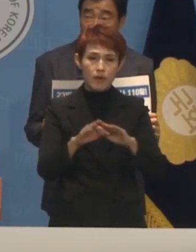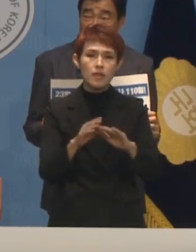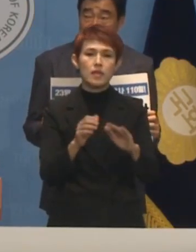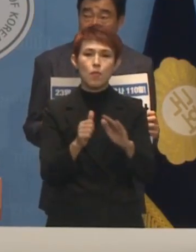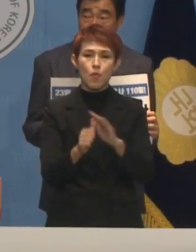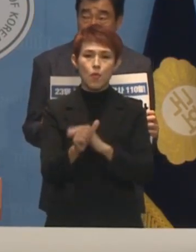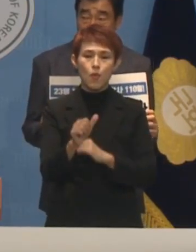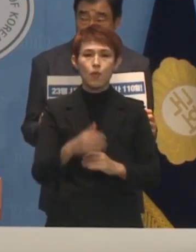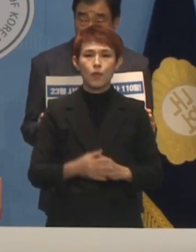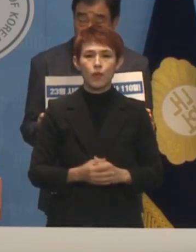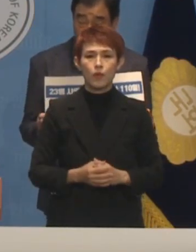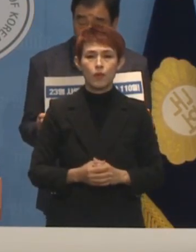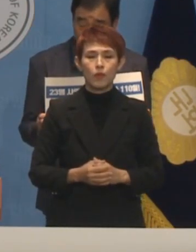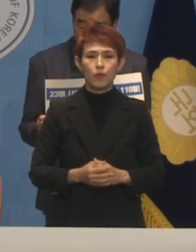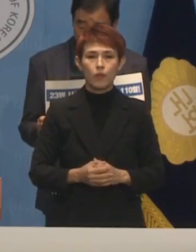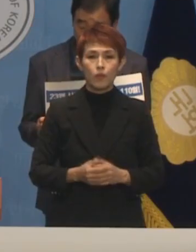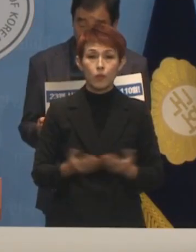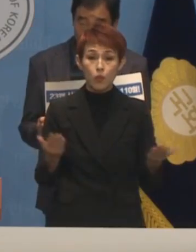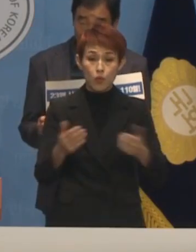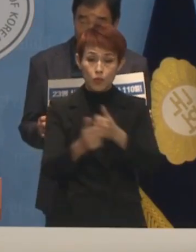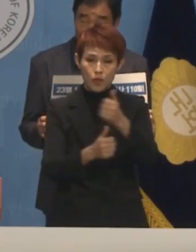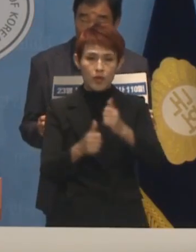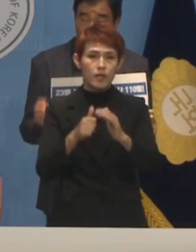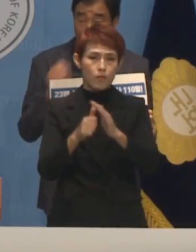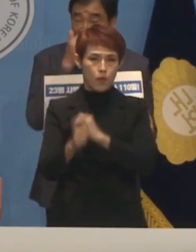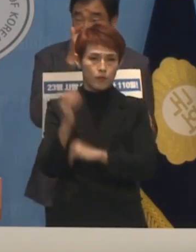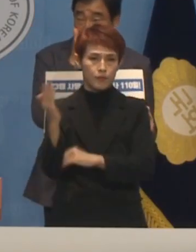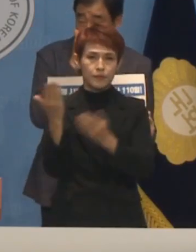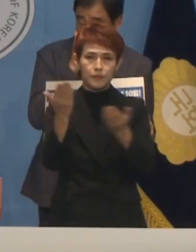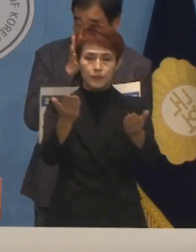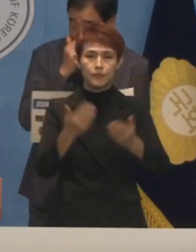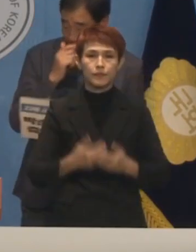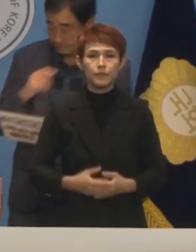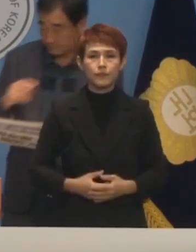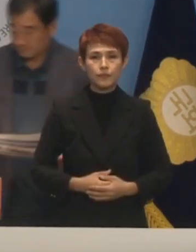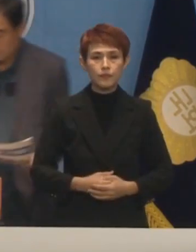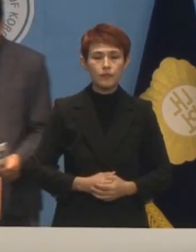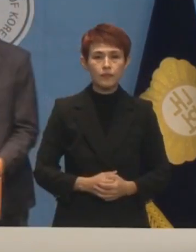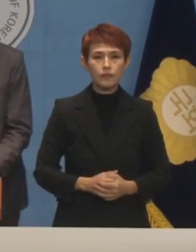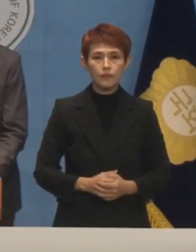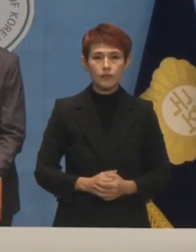조계종 노동위원회 대표님 모시고 발언 듣도록 하겠습니다.